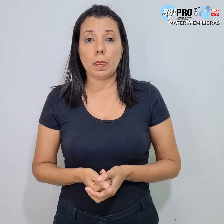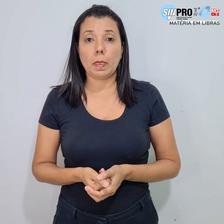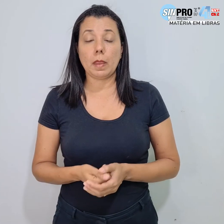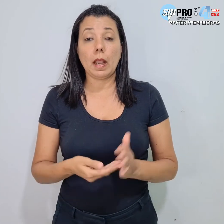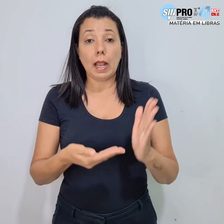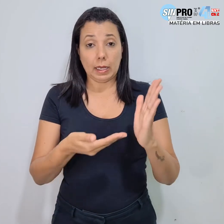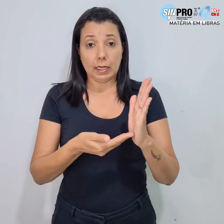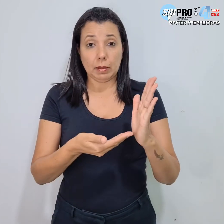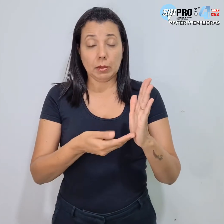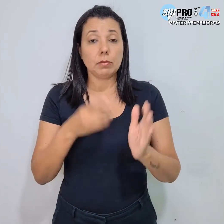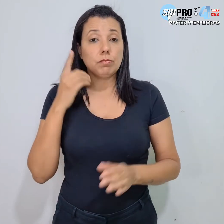à Câmara dos Deputados